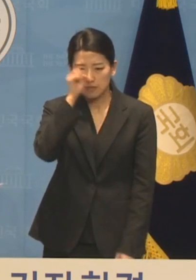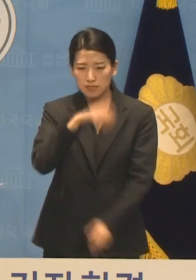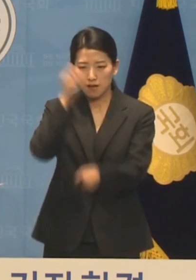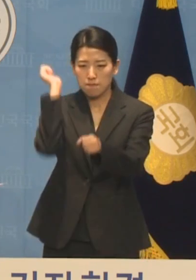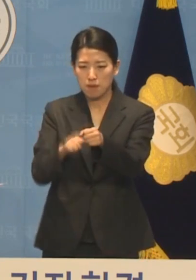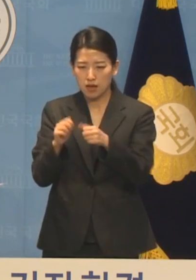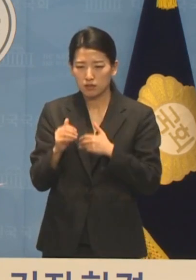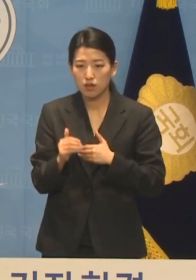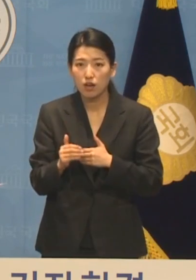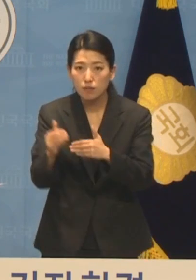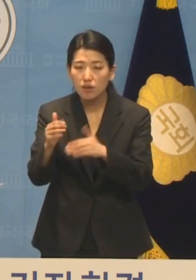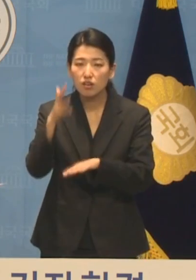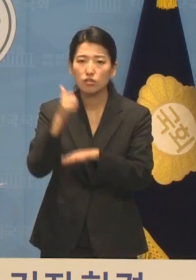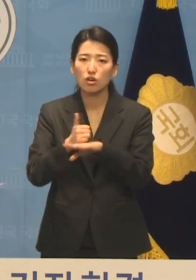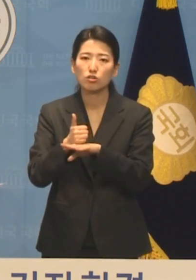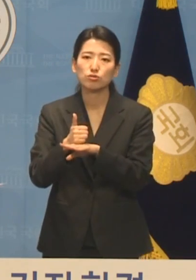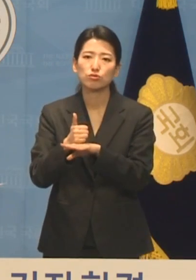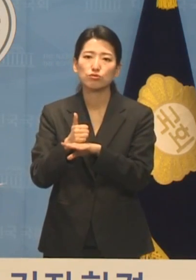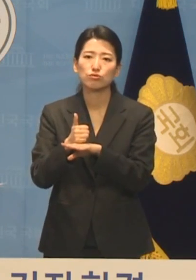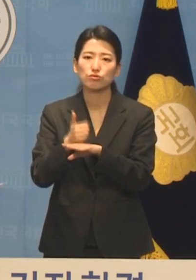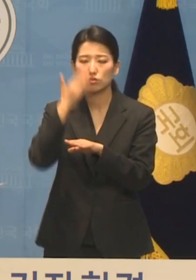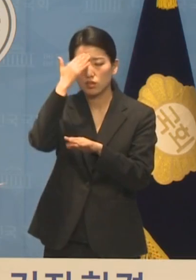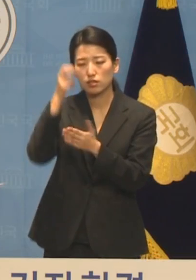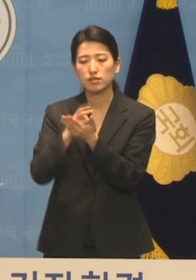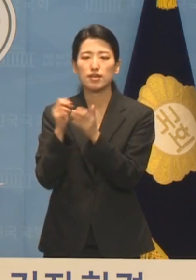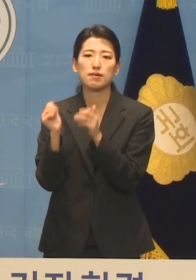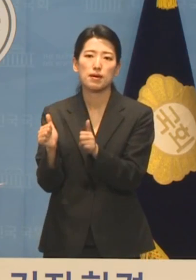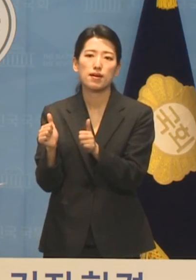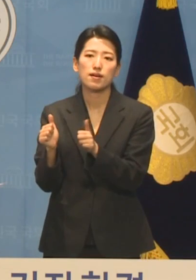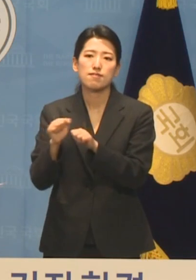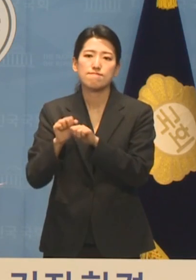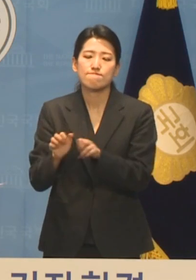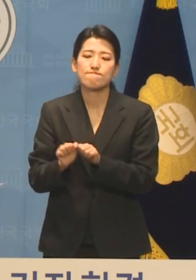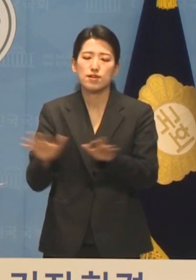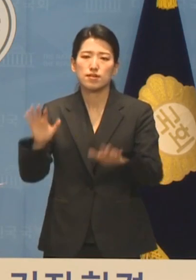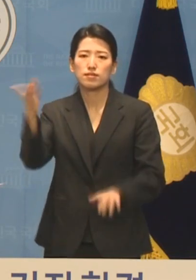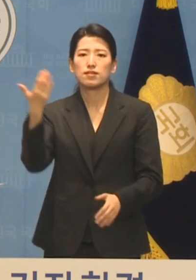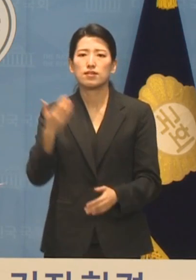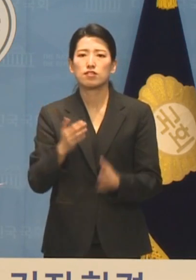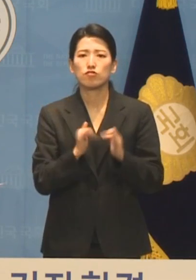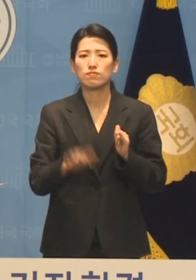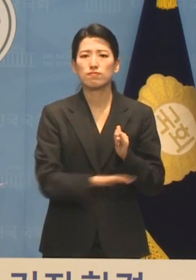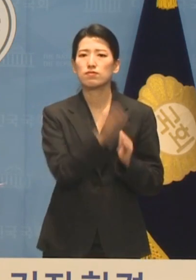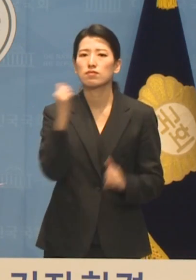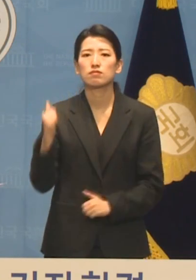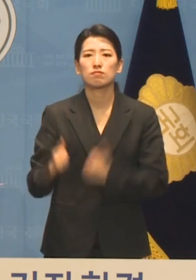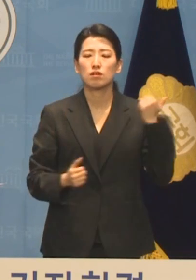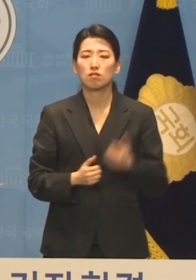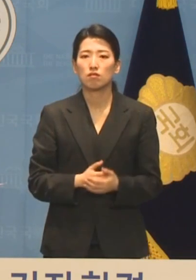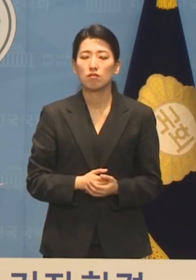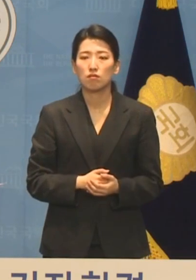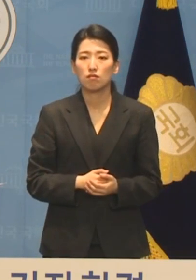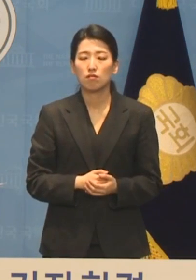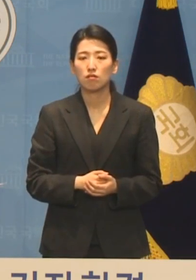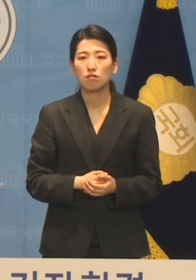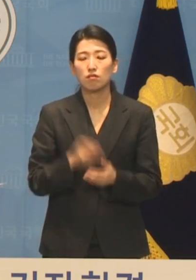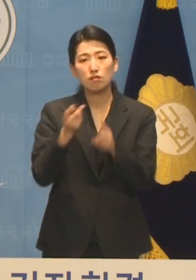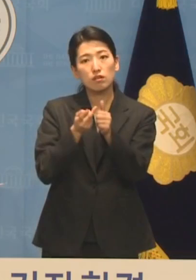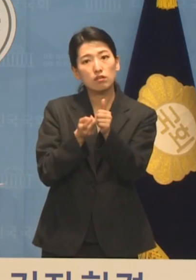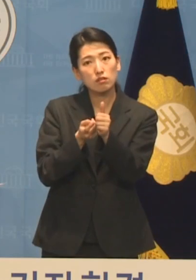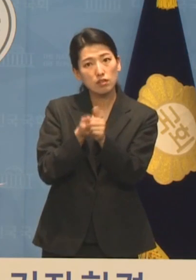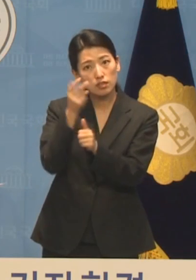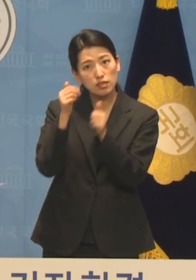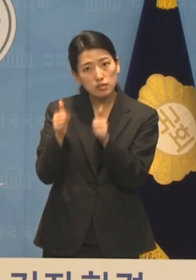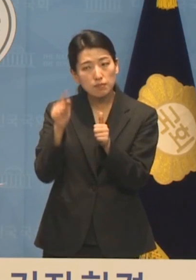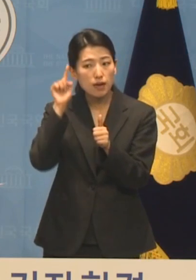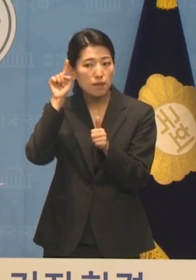가루가 되어 없어질 수 있는 상황임을 직시하시기 바랍니다. 국민은 헌재의 불공정성에 분노하고 있습니다. 탄핵 심판은 180일 이내에 결론을 내리면 되는